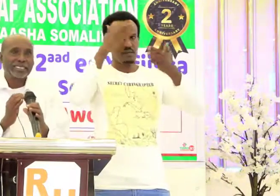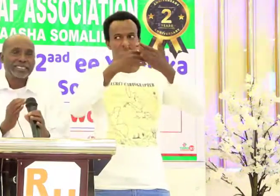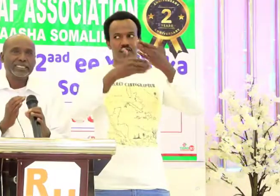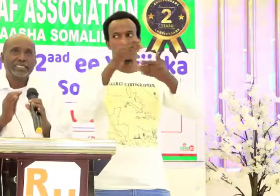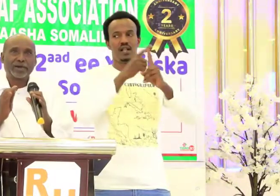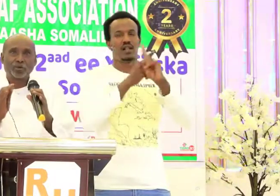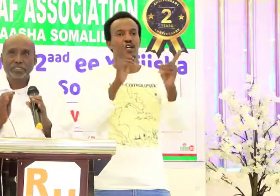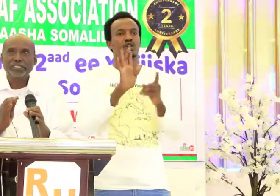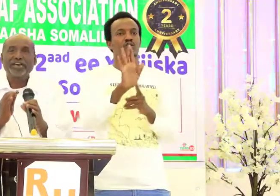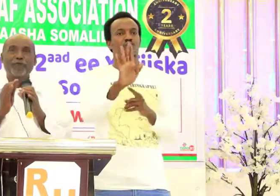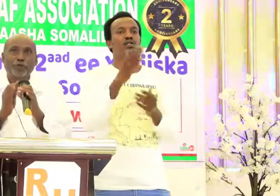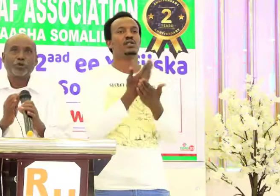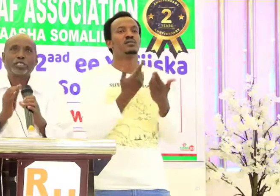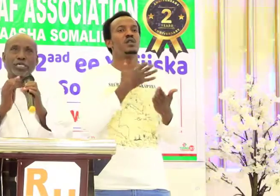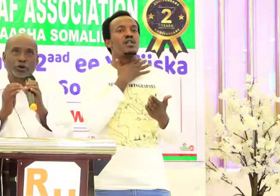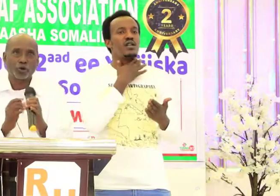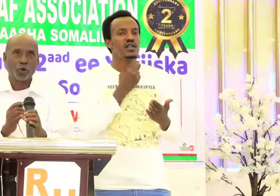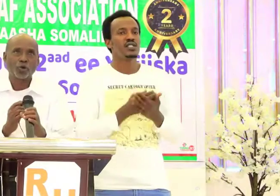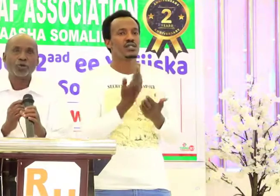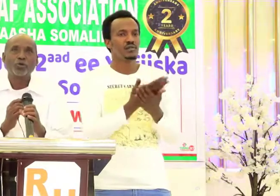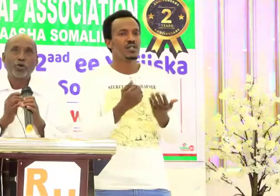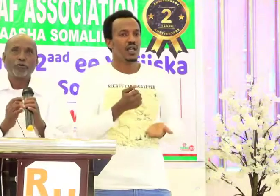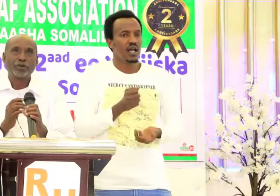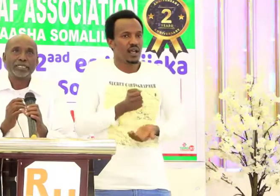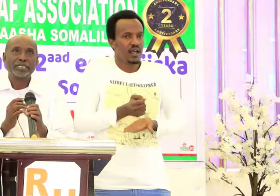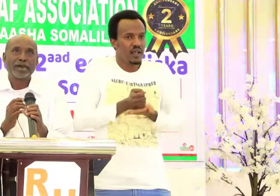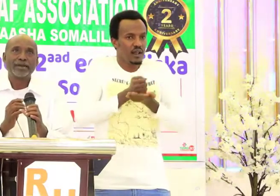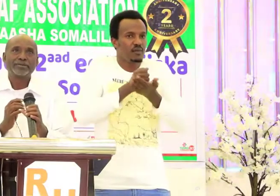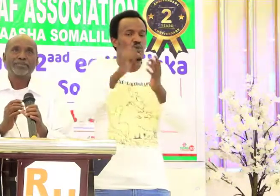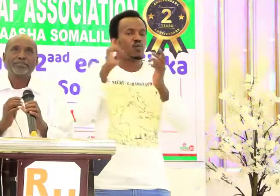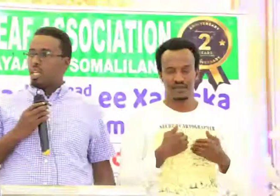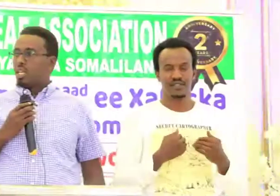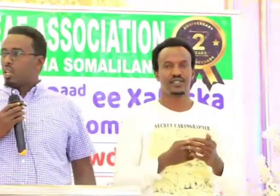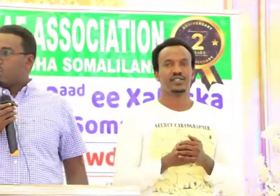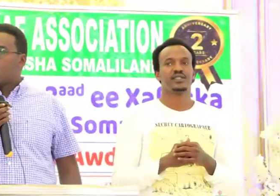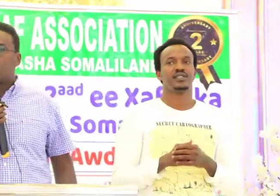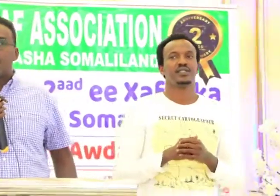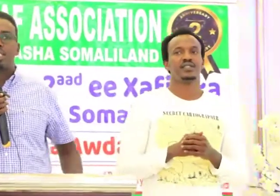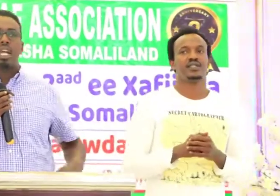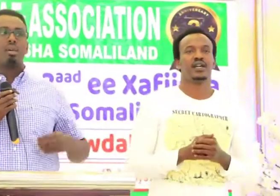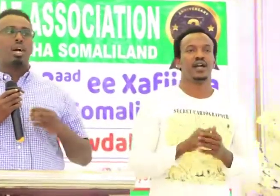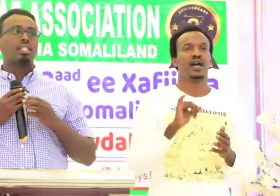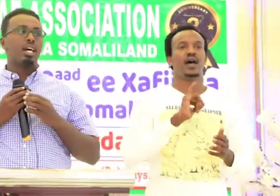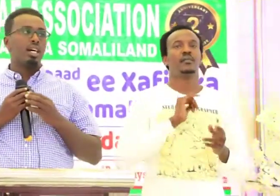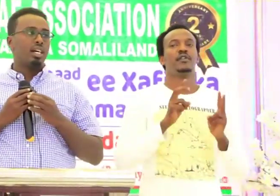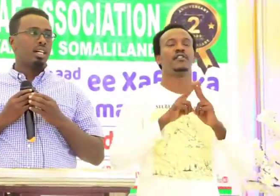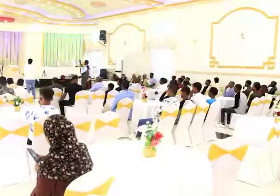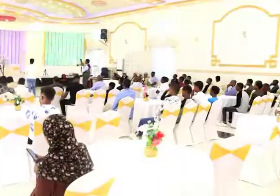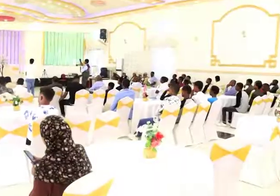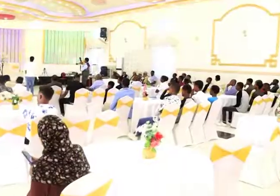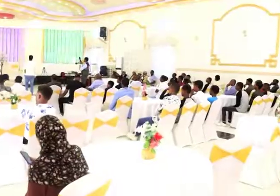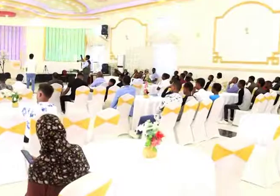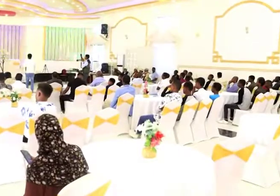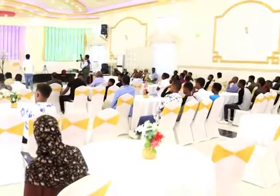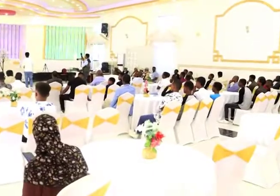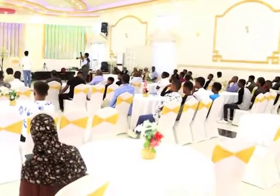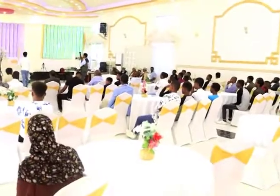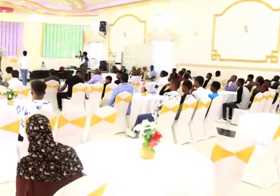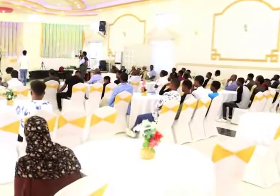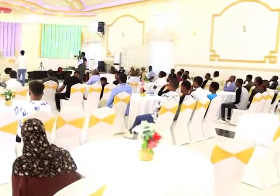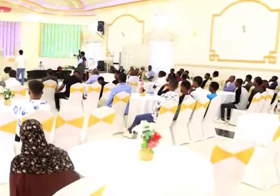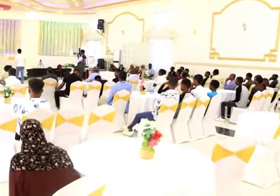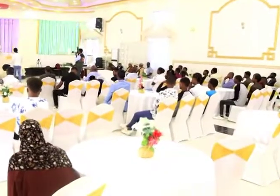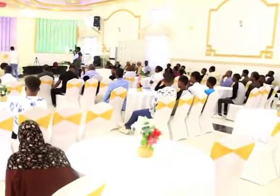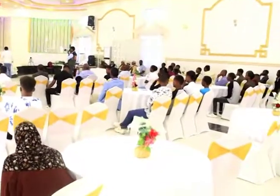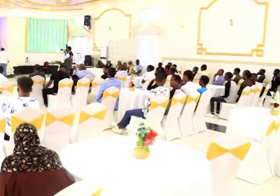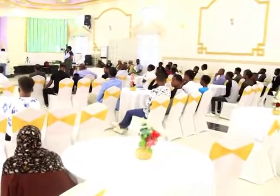لكن باهيهين نا وحي أنفلين كرنو wafulineyna ugu dambeeyay waxa munaasabada soo afmeeray xogayaha